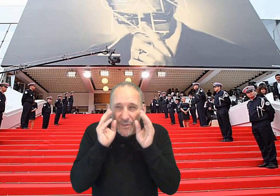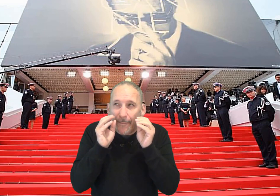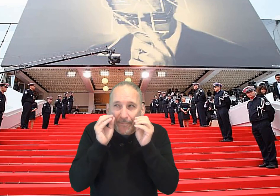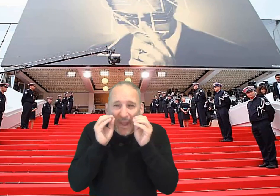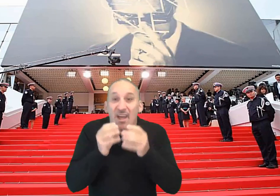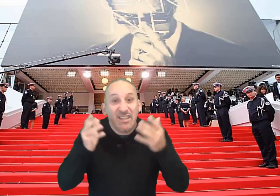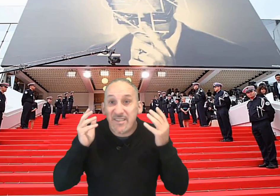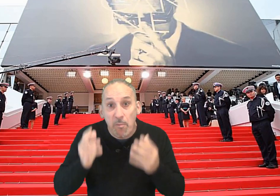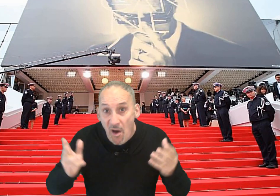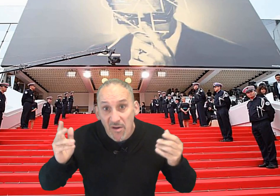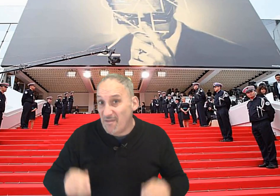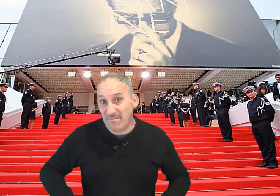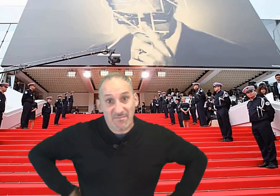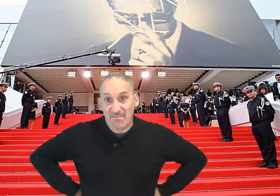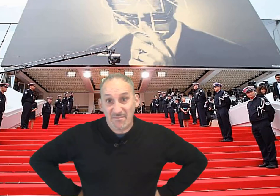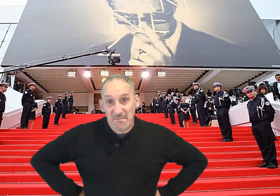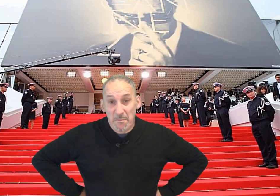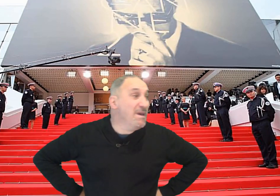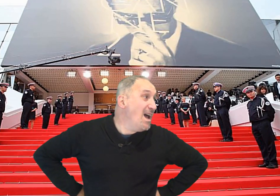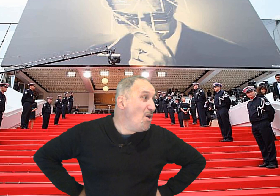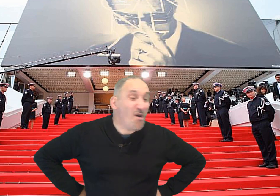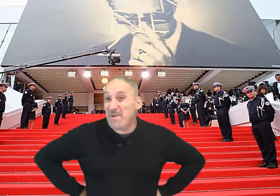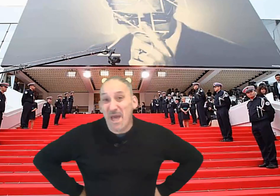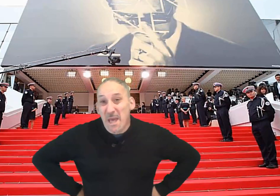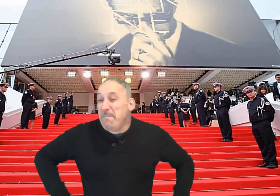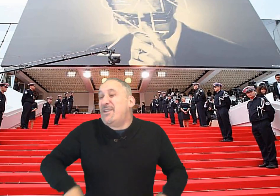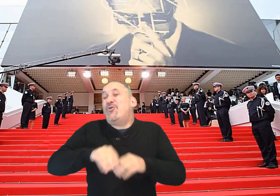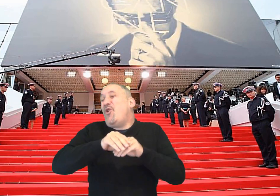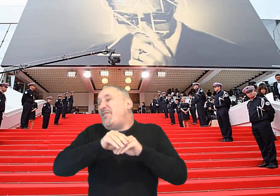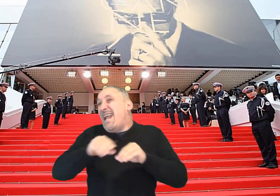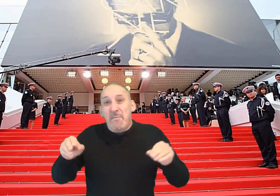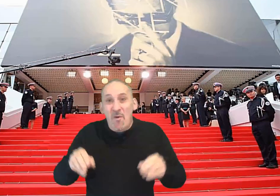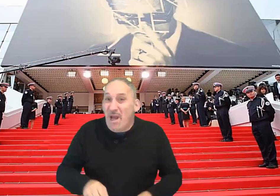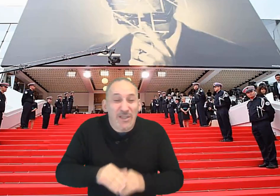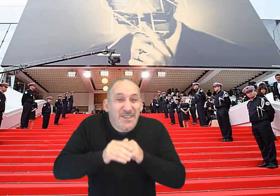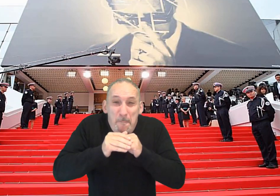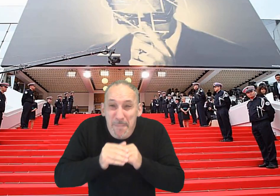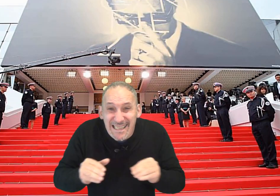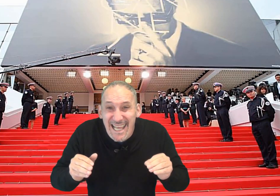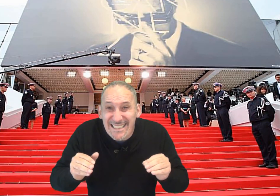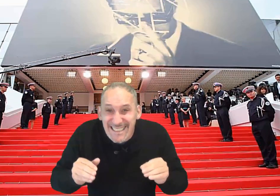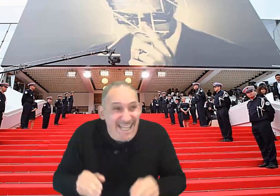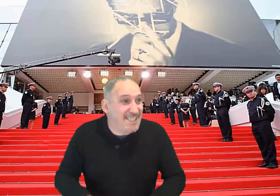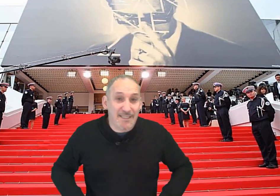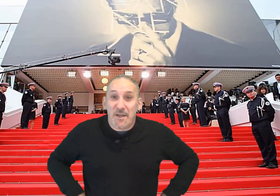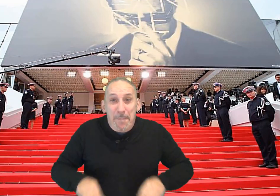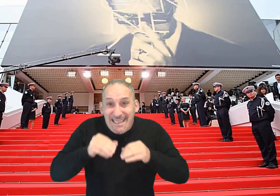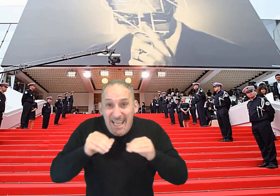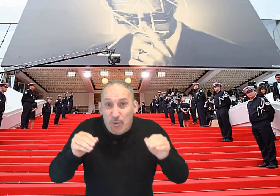justes. Ils s'en branlent. Mais alors, mais totalement, mais alors ils s'en battent les steaks, ils s'en battent les